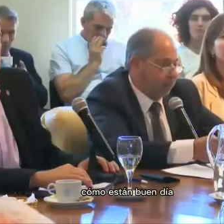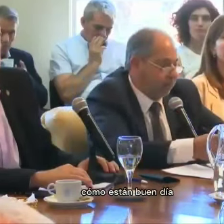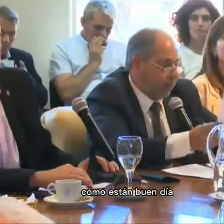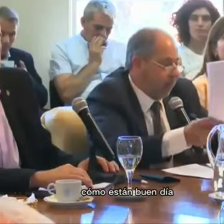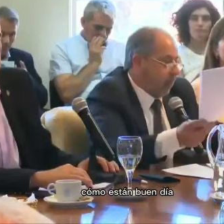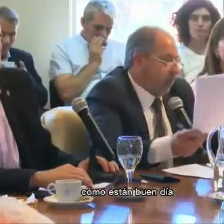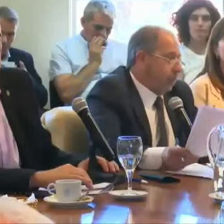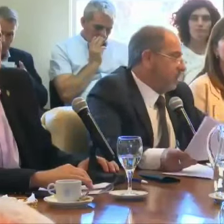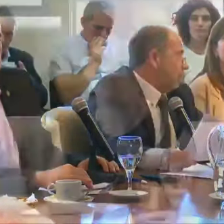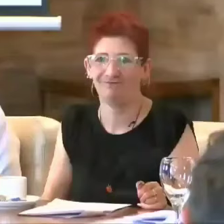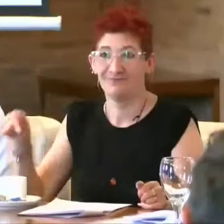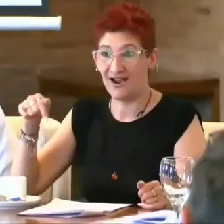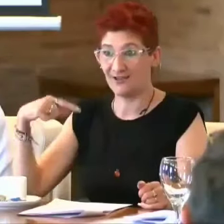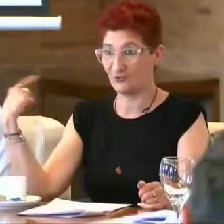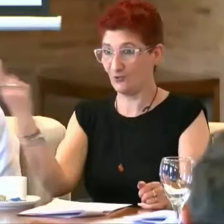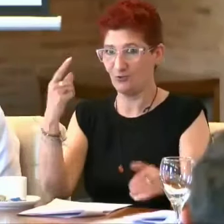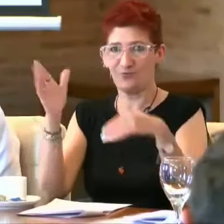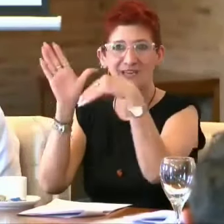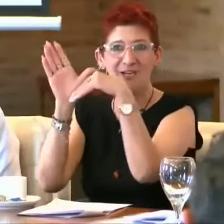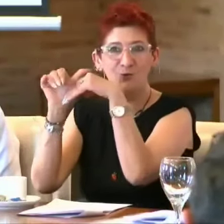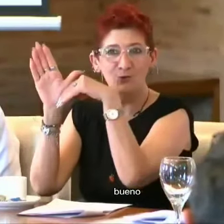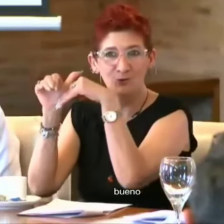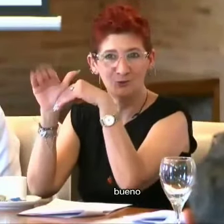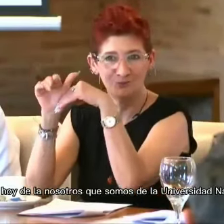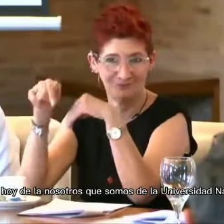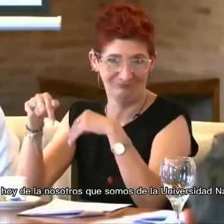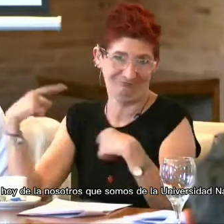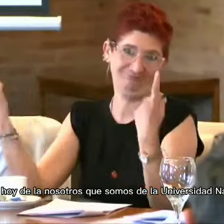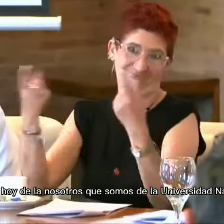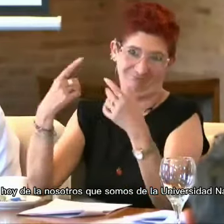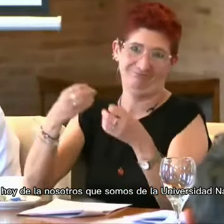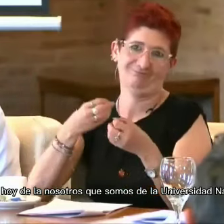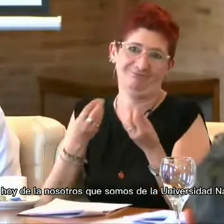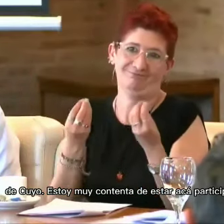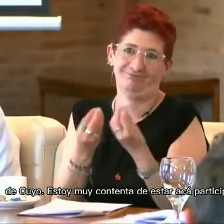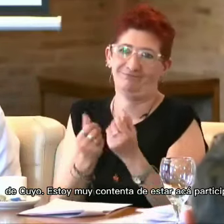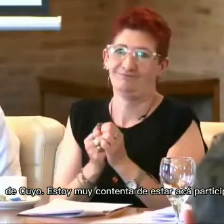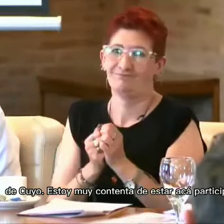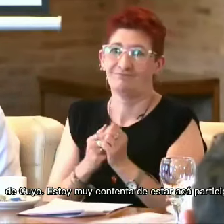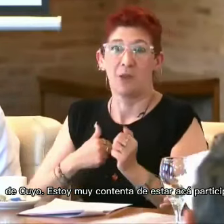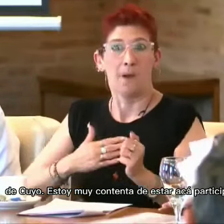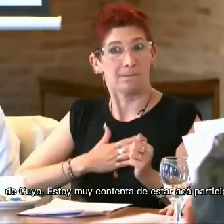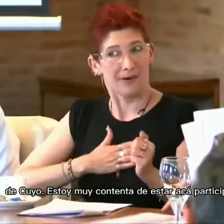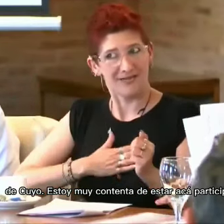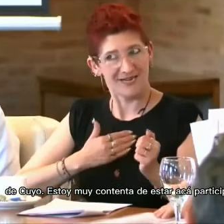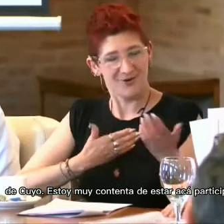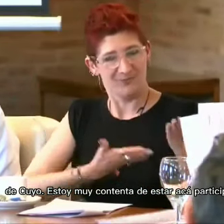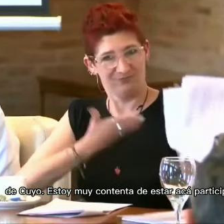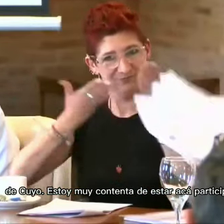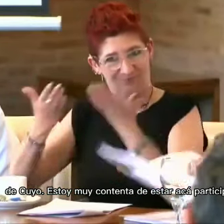¿Cómo estamos en día? Pasamos al punto 6 ahora, ¿no? Bueno, hoy de nosotros que somos la Universidad Nacional de Cuyo, ¿sí? Estoy muy contenta de